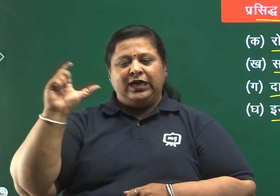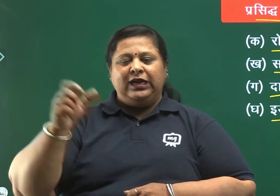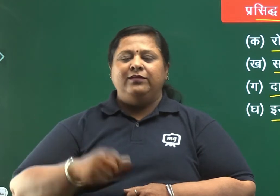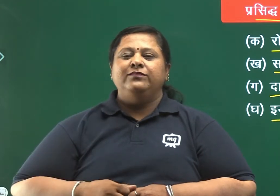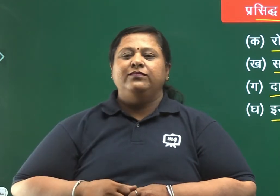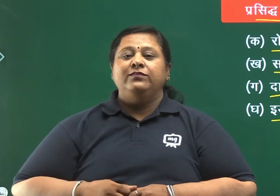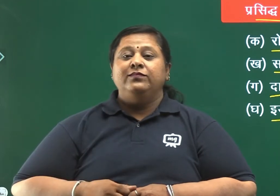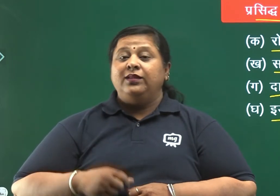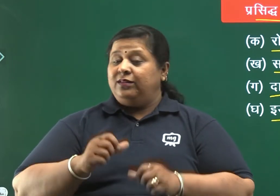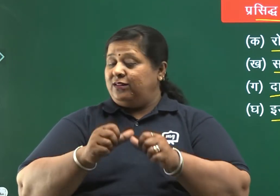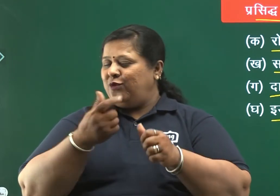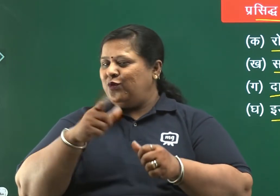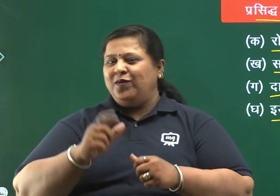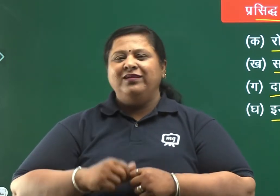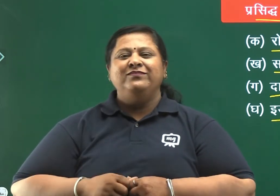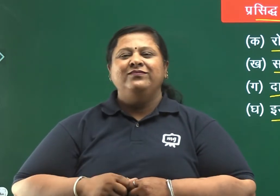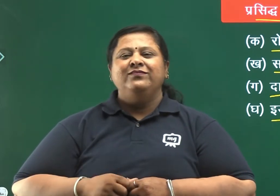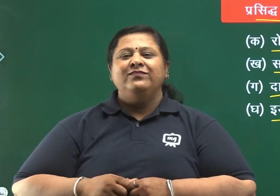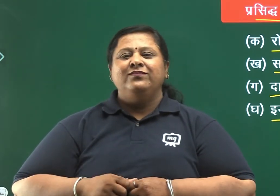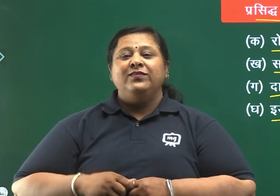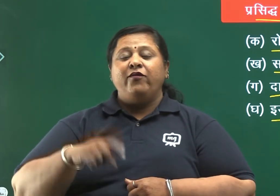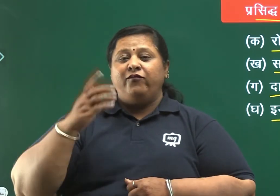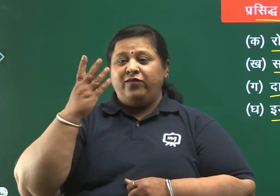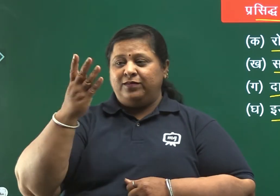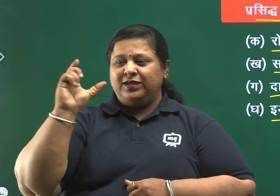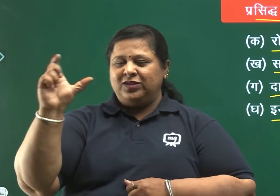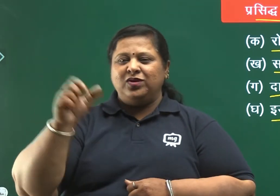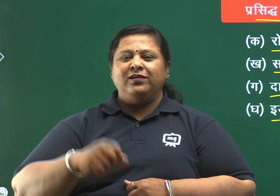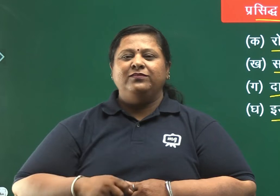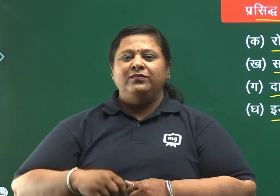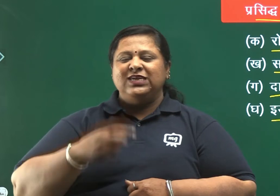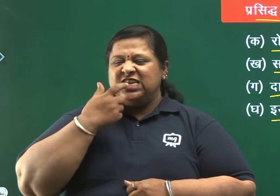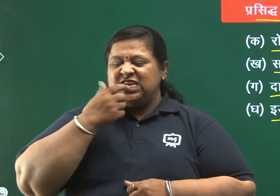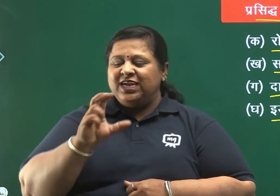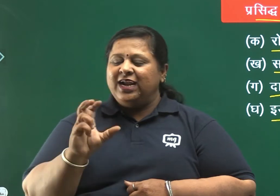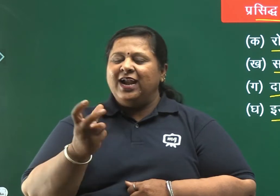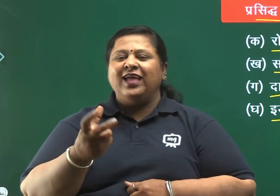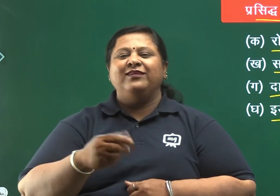विकल्प इडली। तो हमारा सही उत्तर होगा विकल्प संख्या 4 इडली।